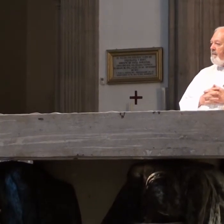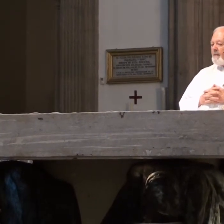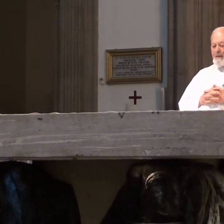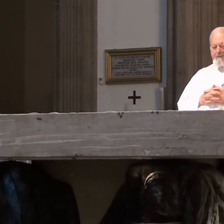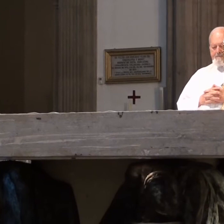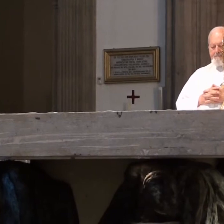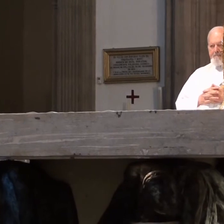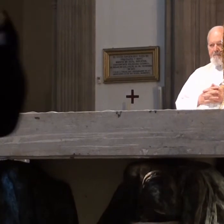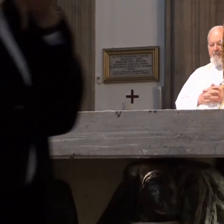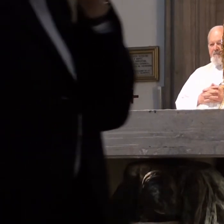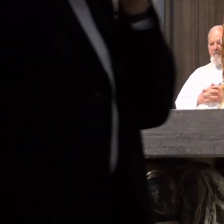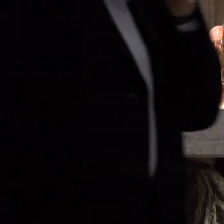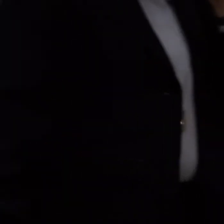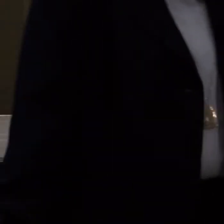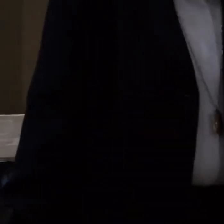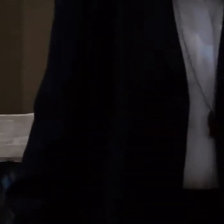donde